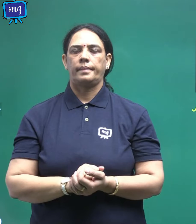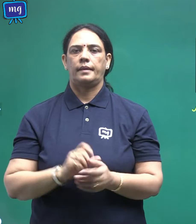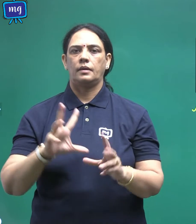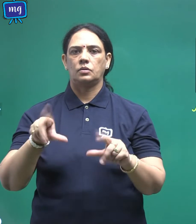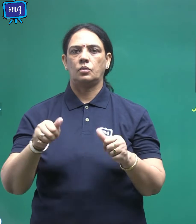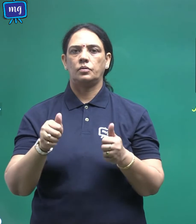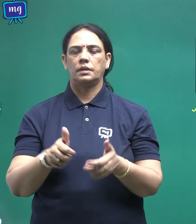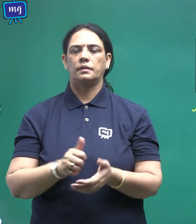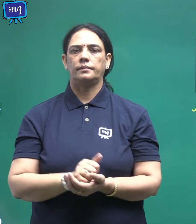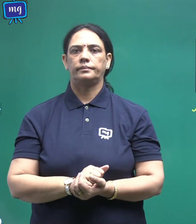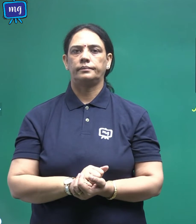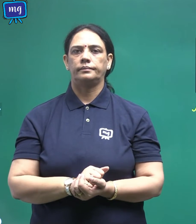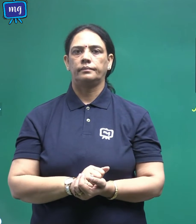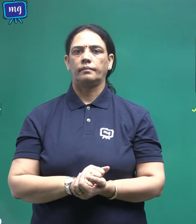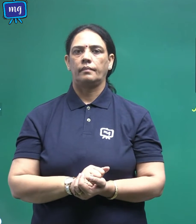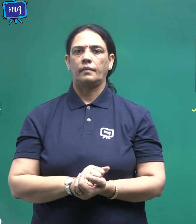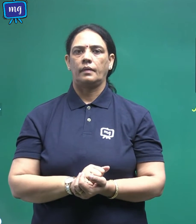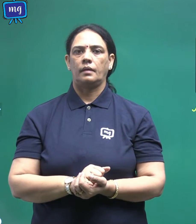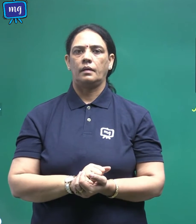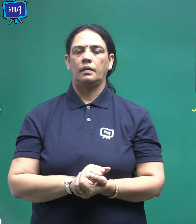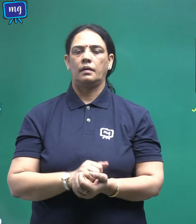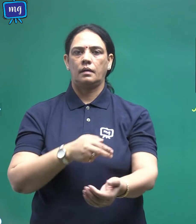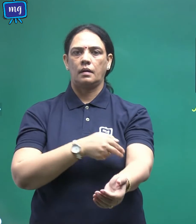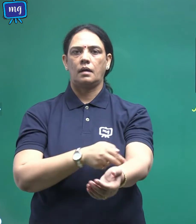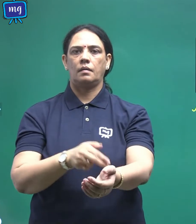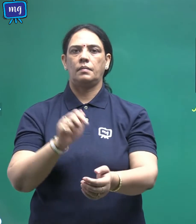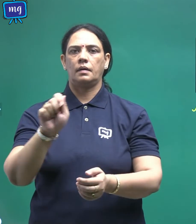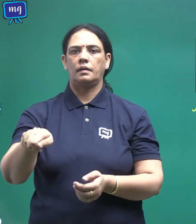हल घन का